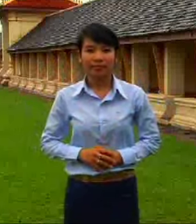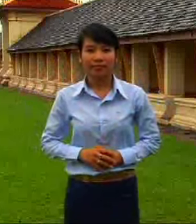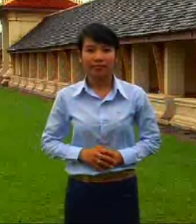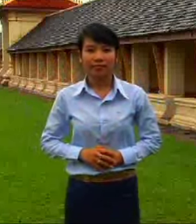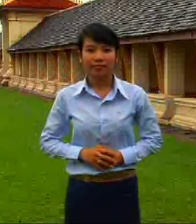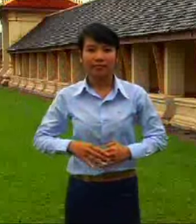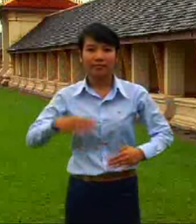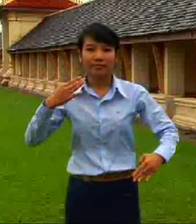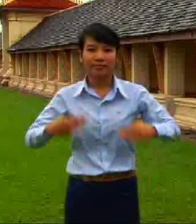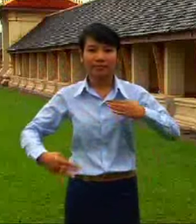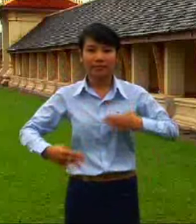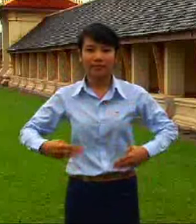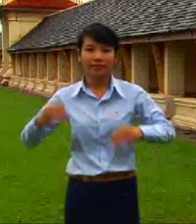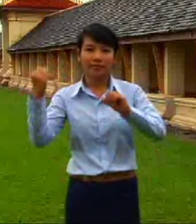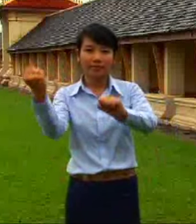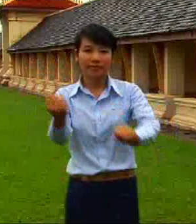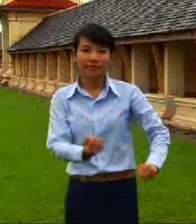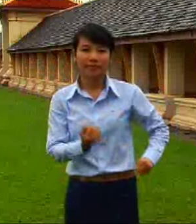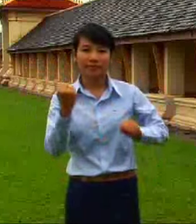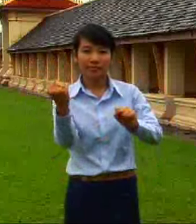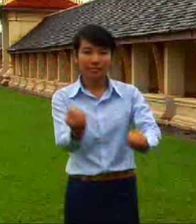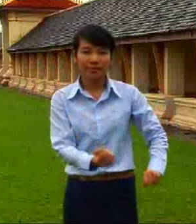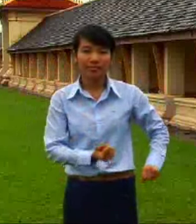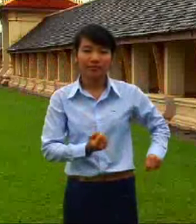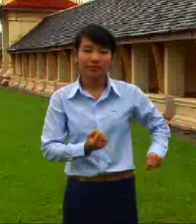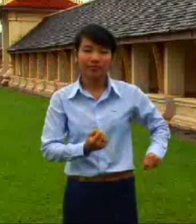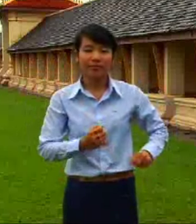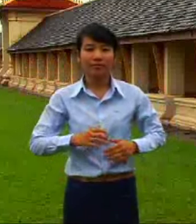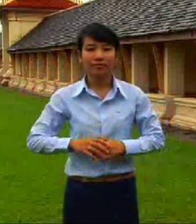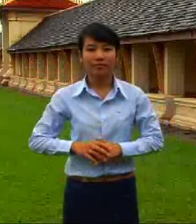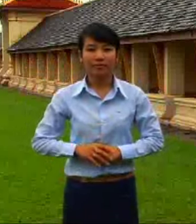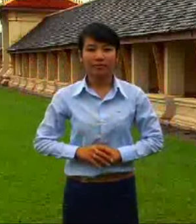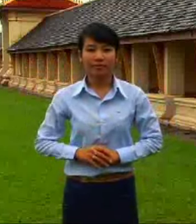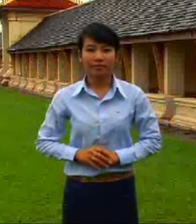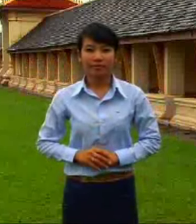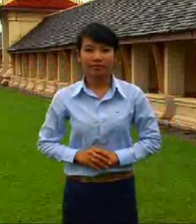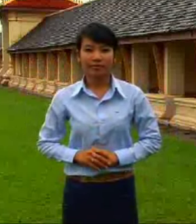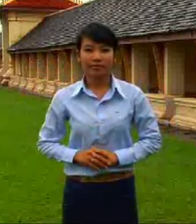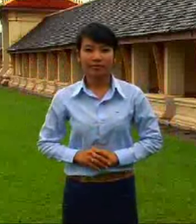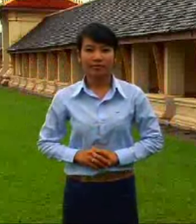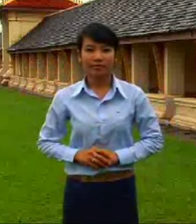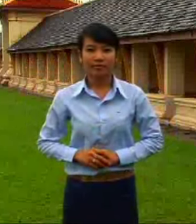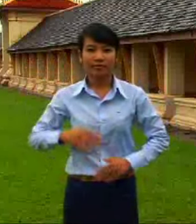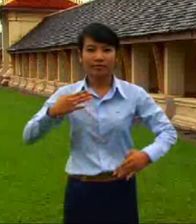บุญสวงเหือบุญสวง